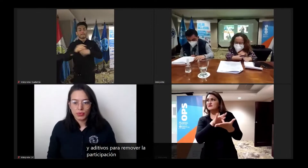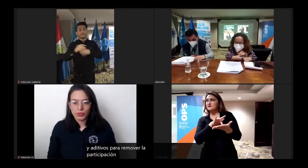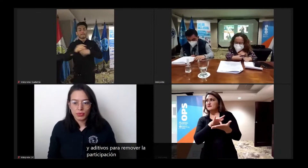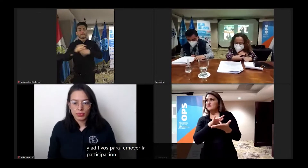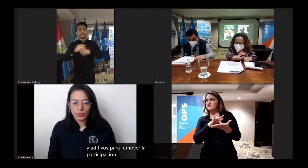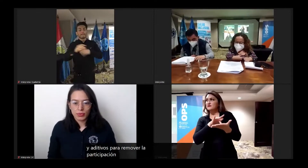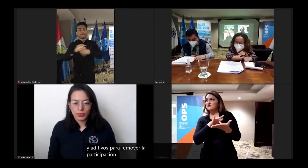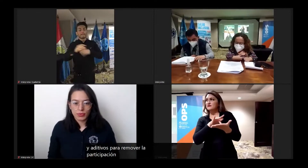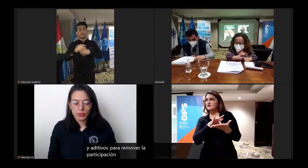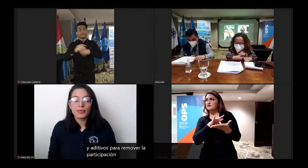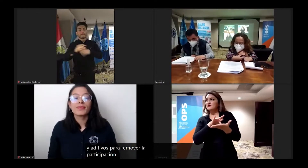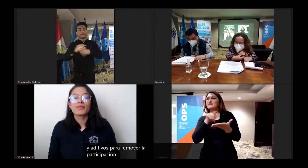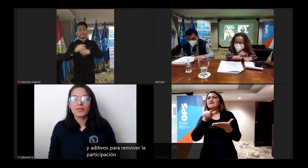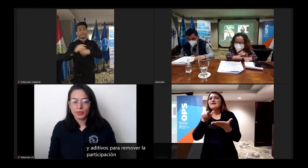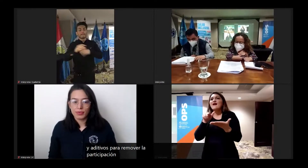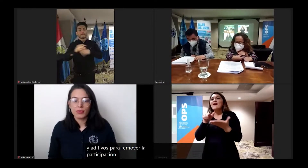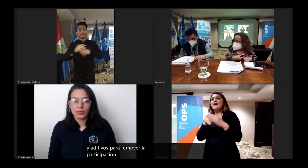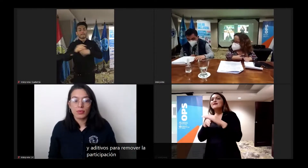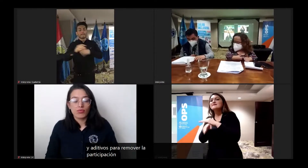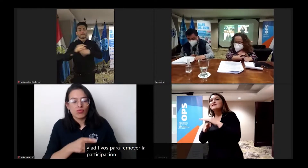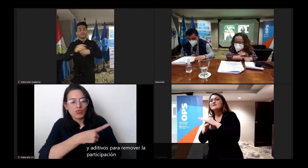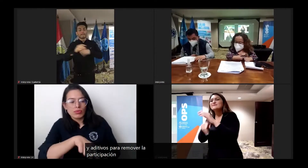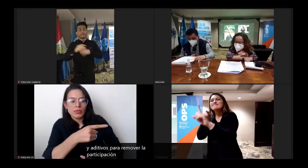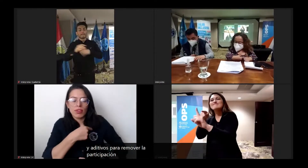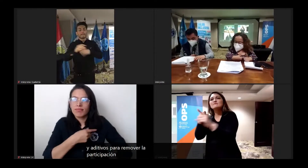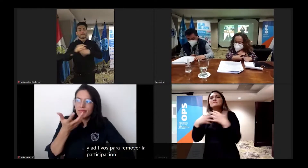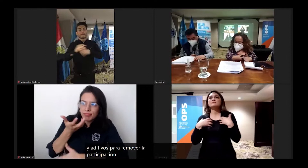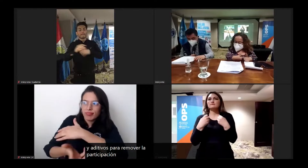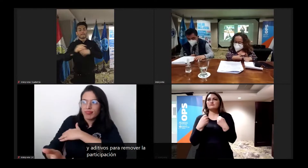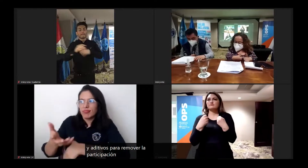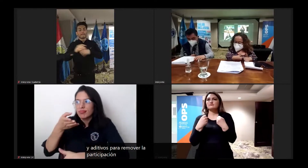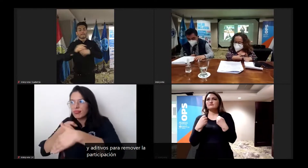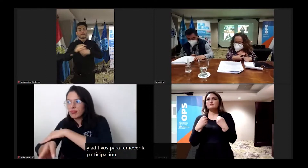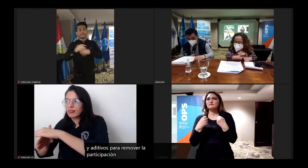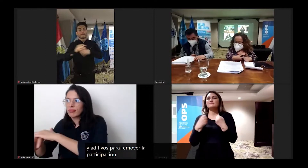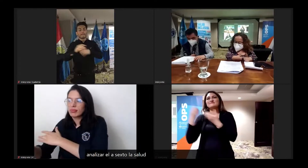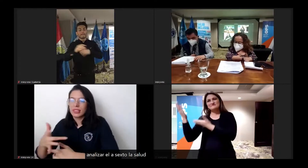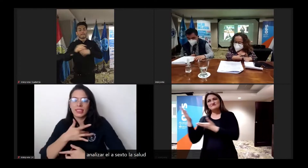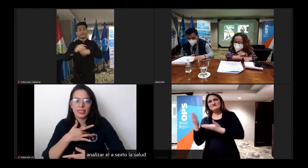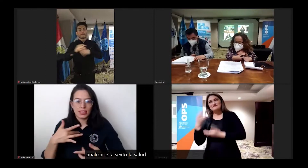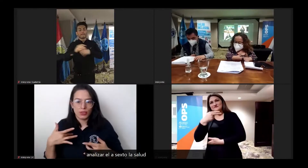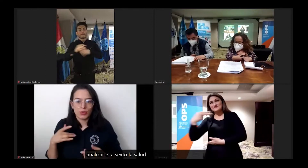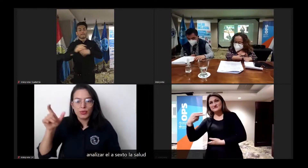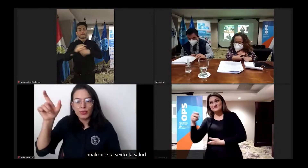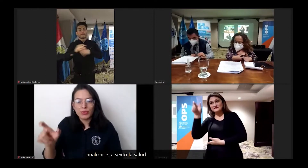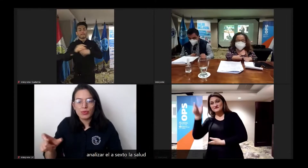garantizar el acceso a la salud. Empezamos, Jorge Enrique Muñoz.